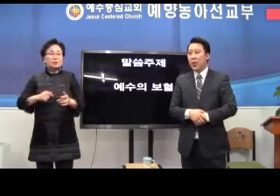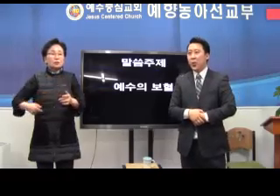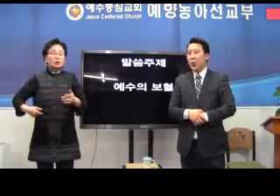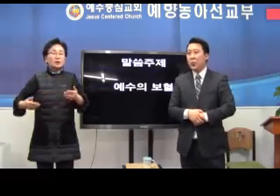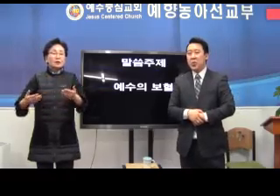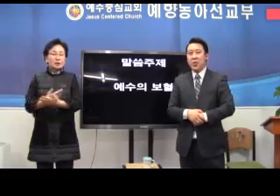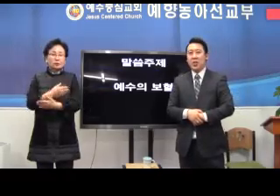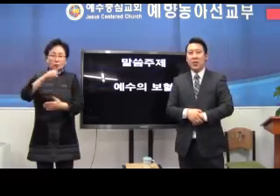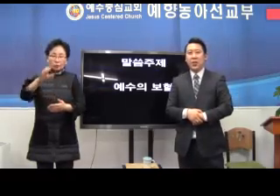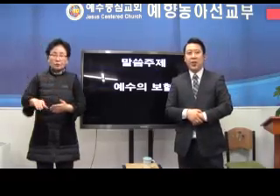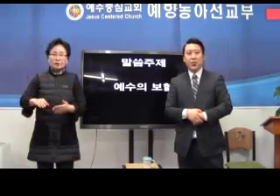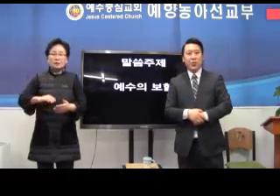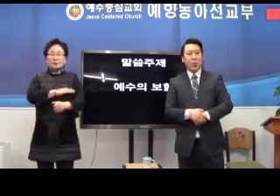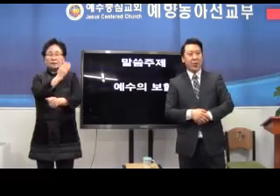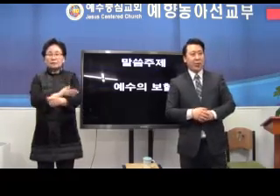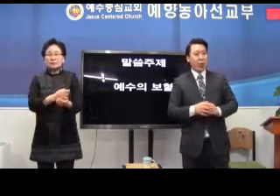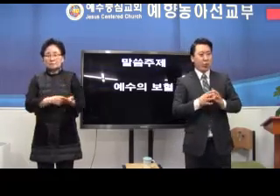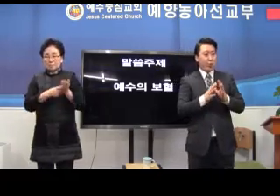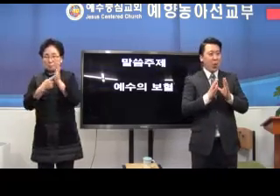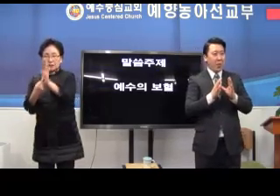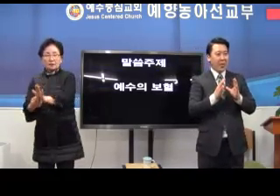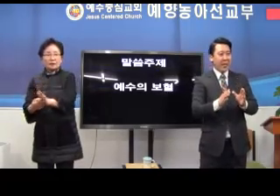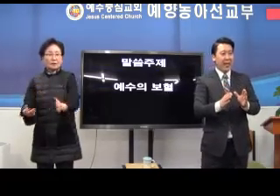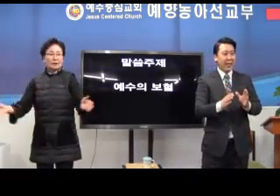있다고 믿으시기를 주님의 이름으로 축복합니다.